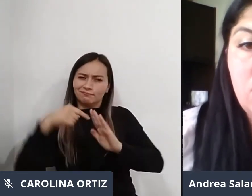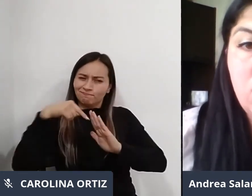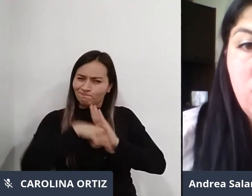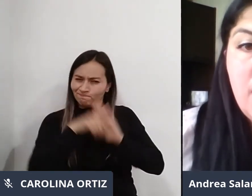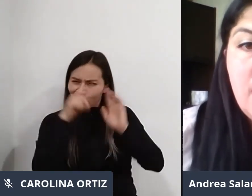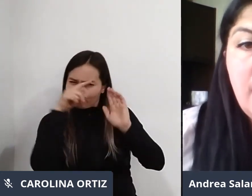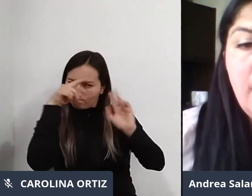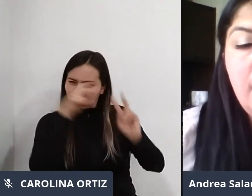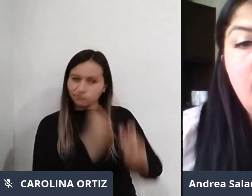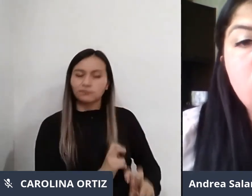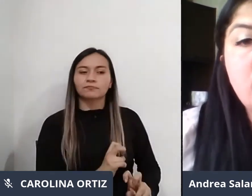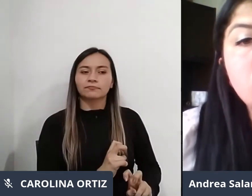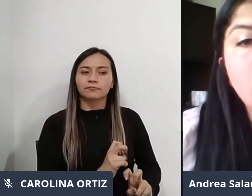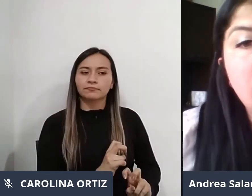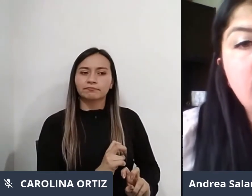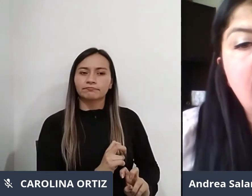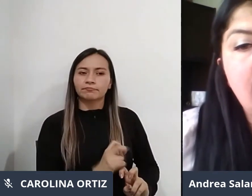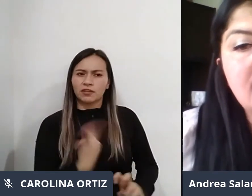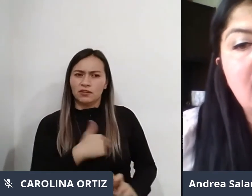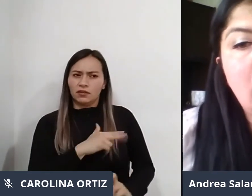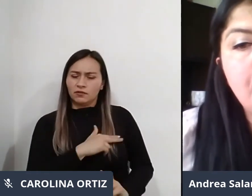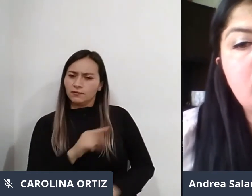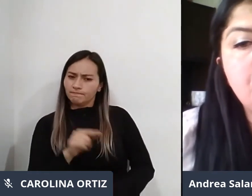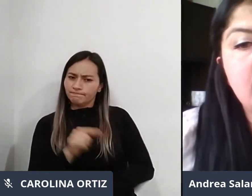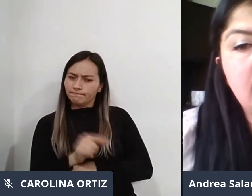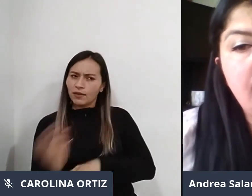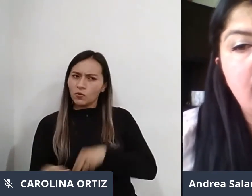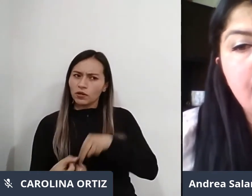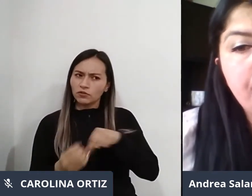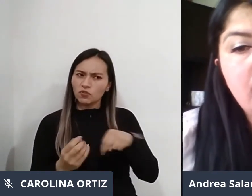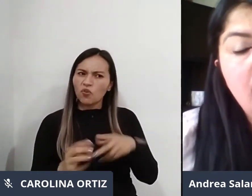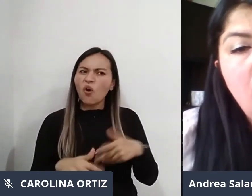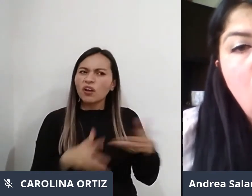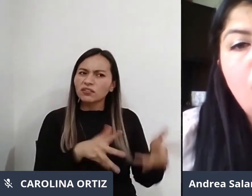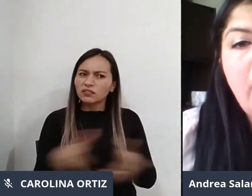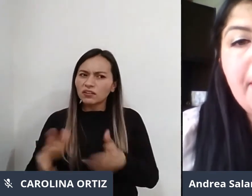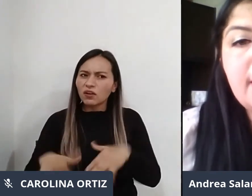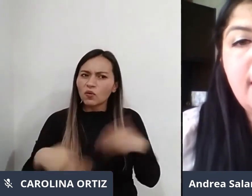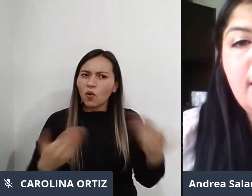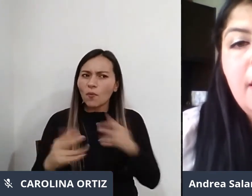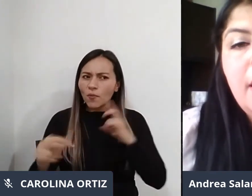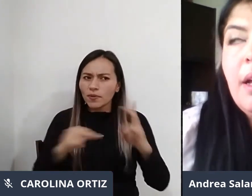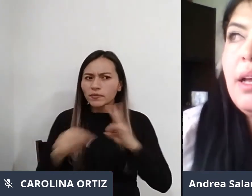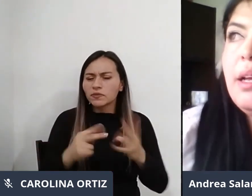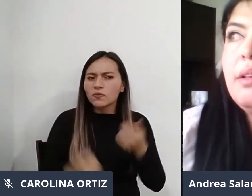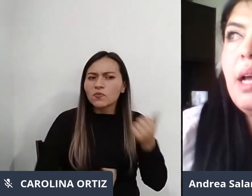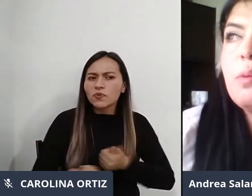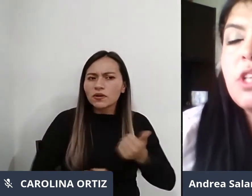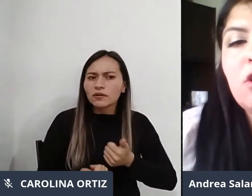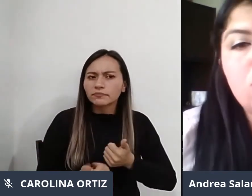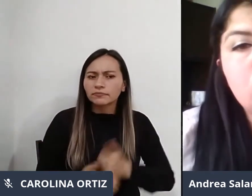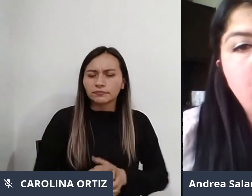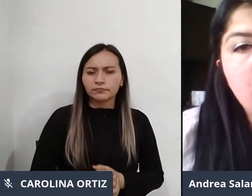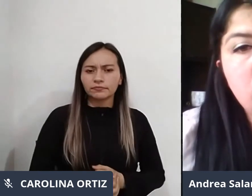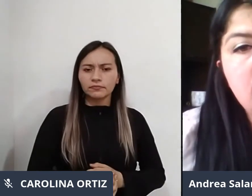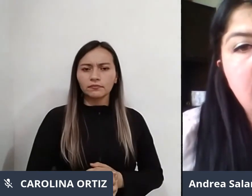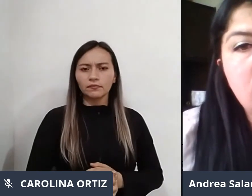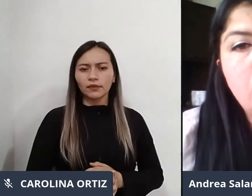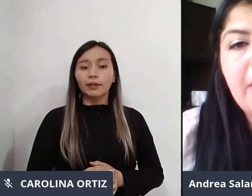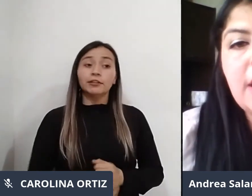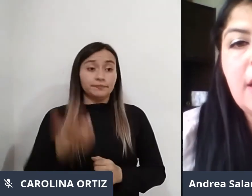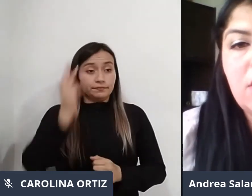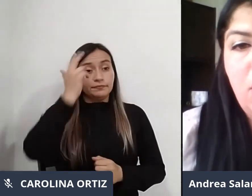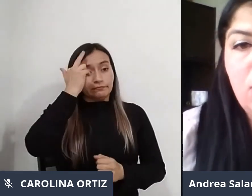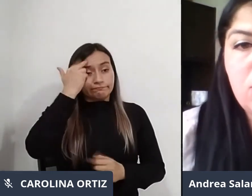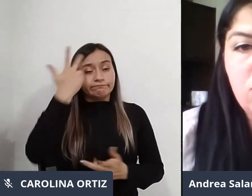estamos haciendo educación crítica? ¿Desde qué perspectiva? Obviamente, digamos que nosotros podemos decir